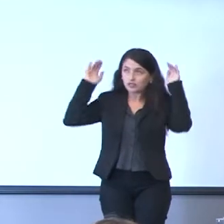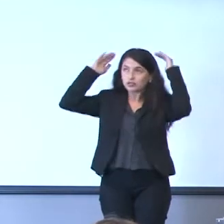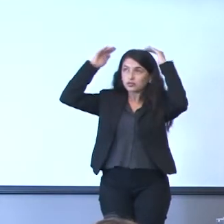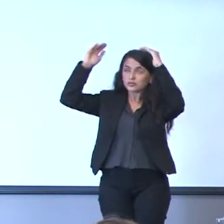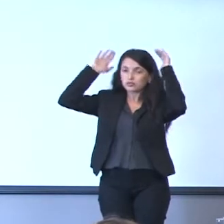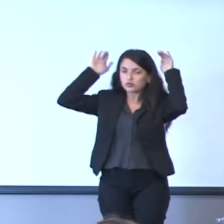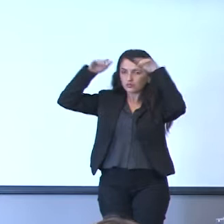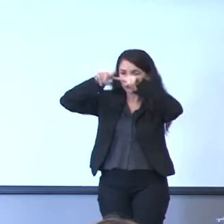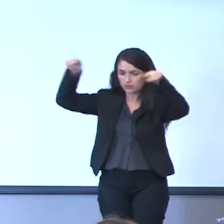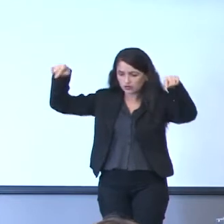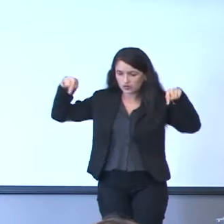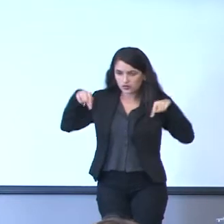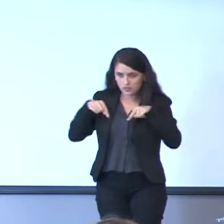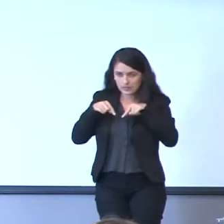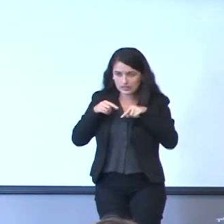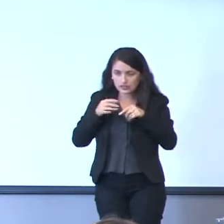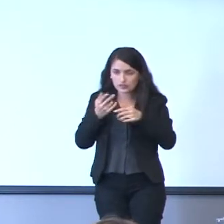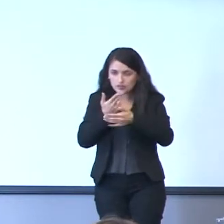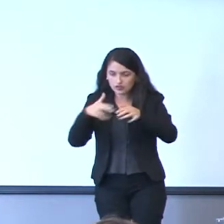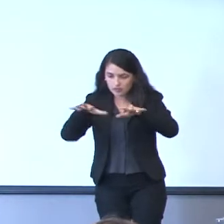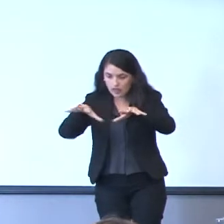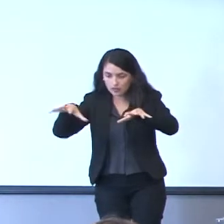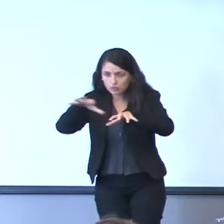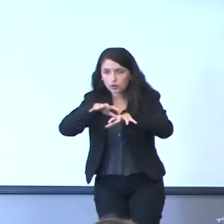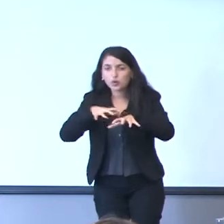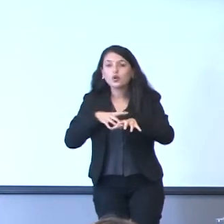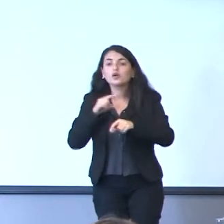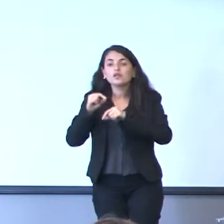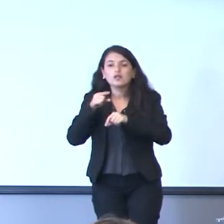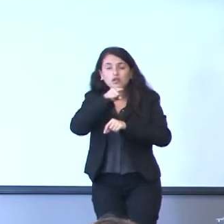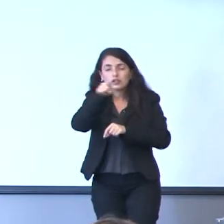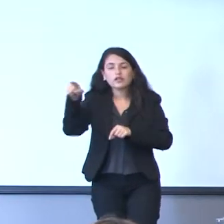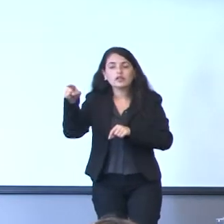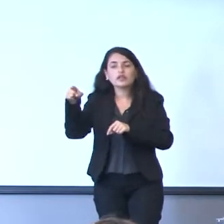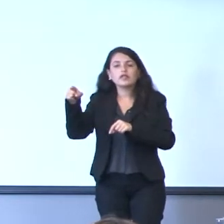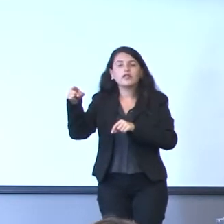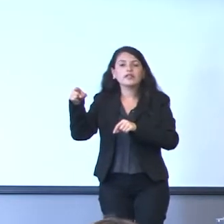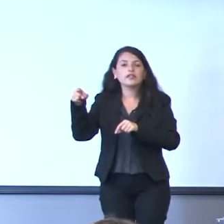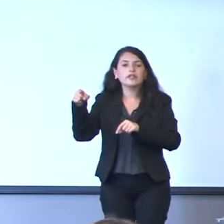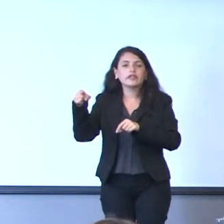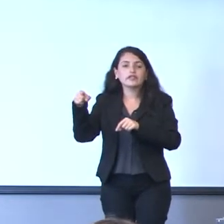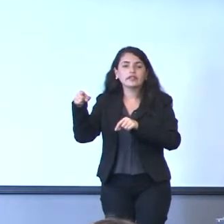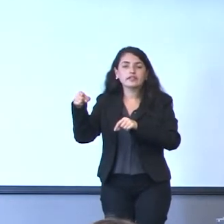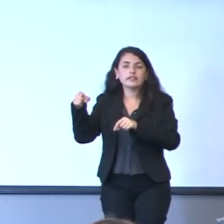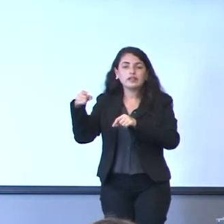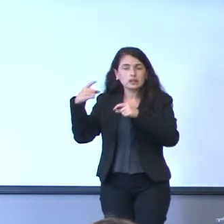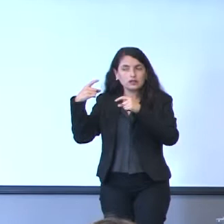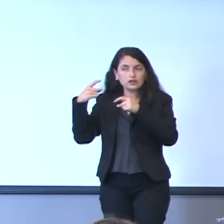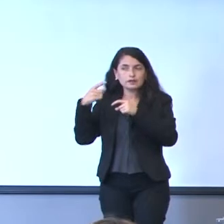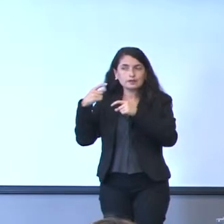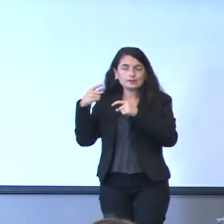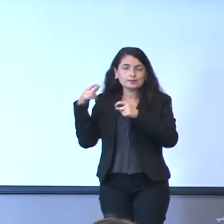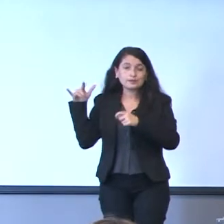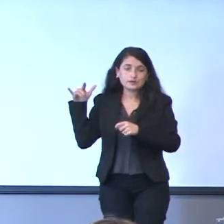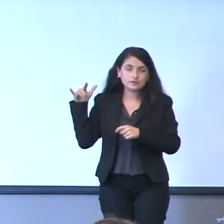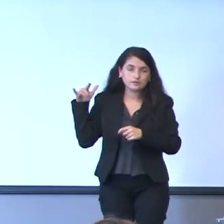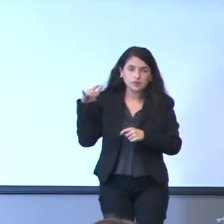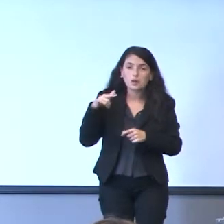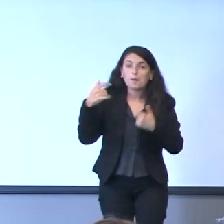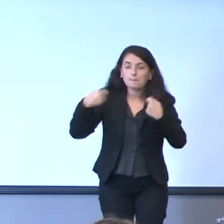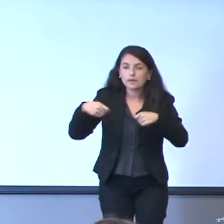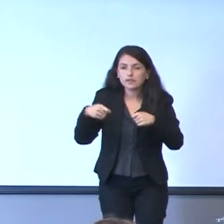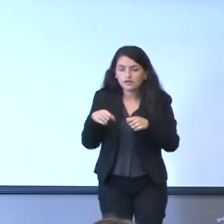pode imaginar que o desempenho de um caça, né, que depende de um